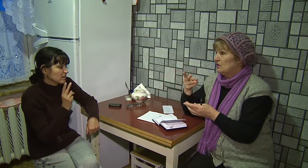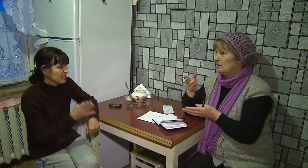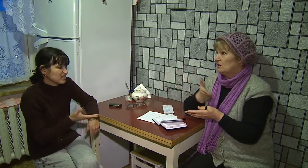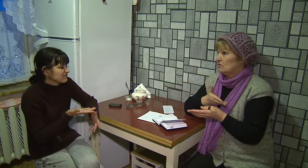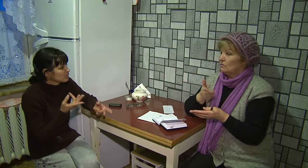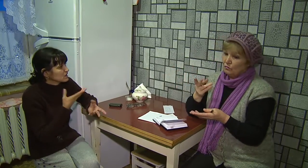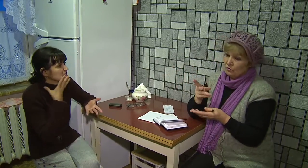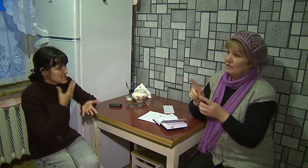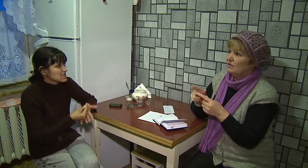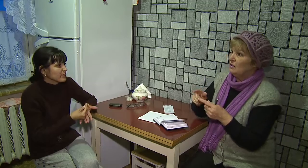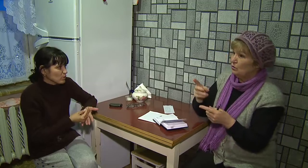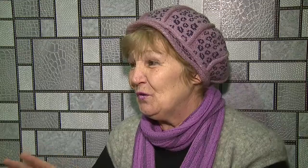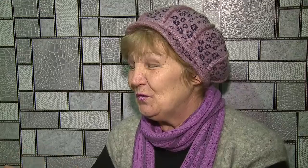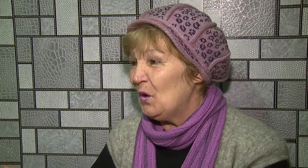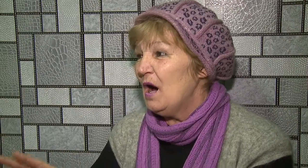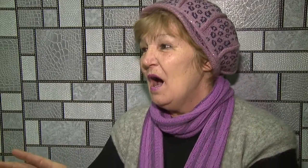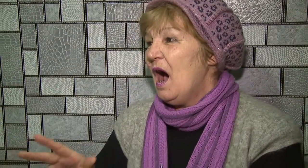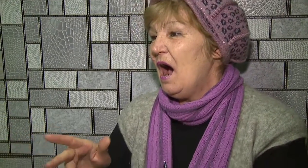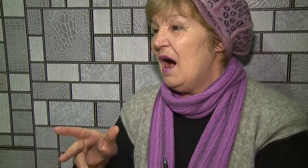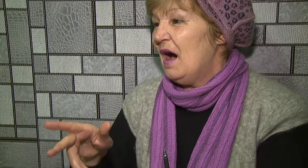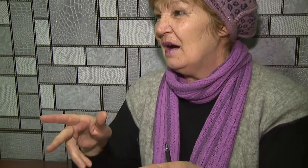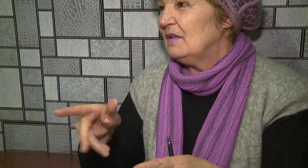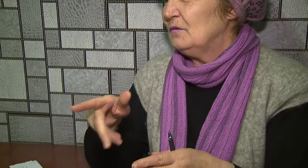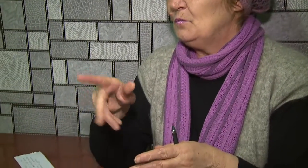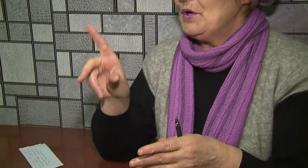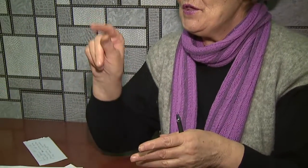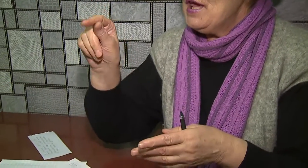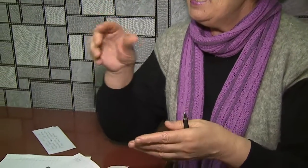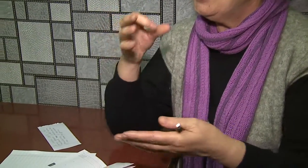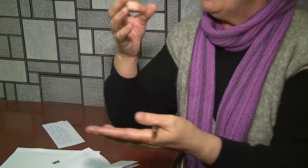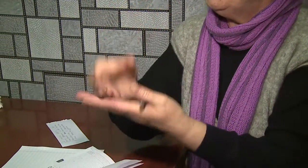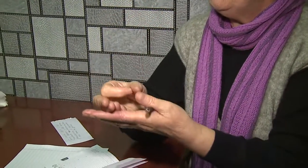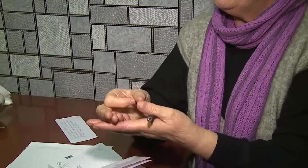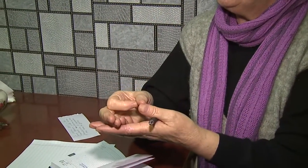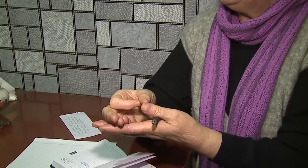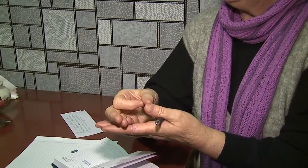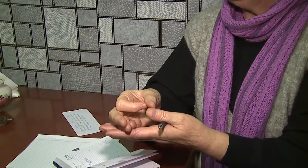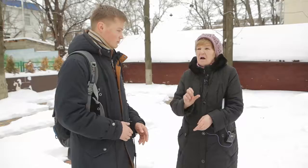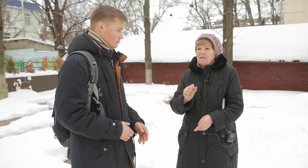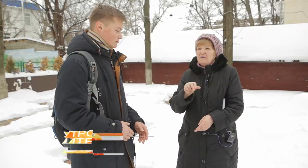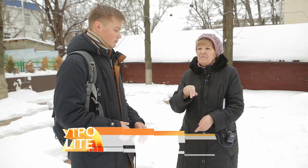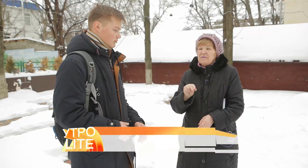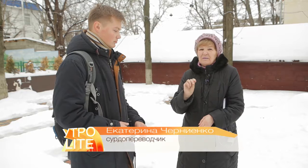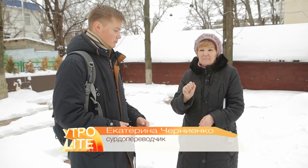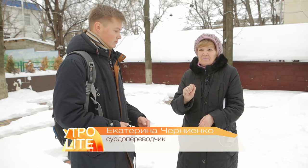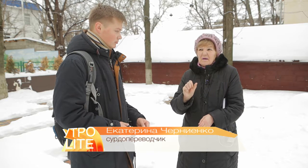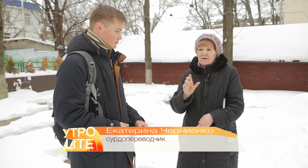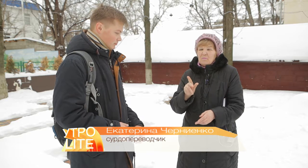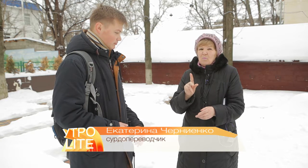жестовый язык дался ей не сразу. Пришлось много уделять внимания обучению. Начинается обучение с алфавита,